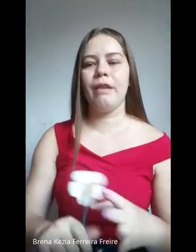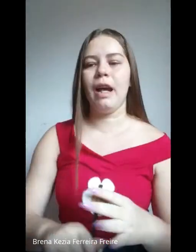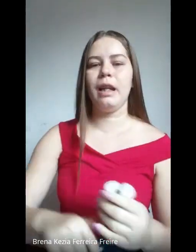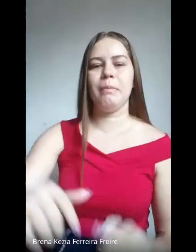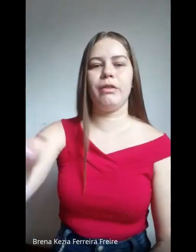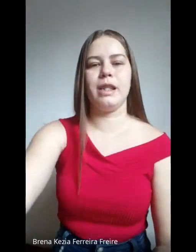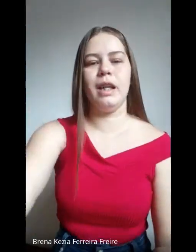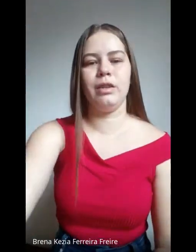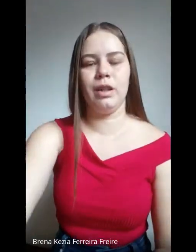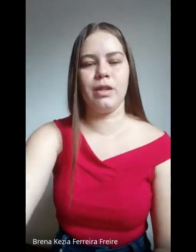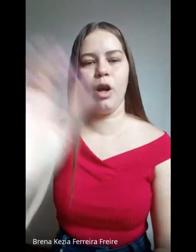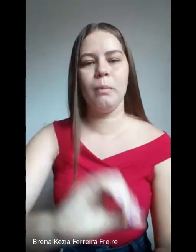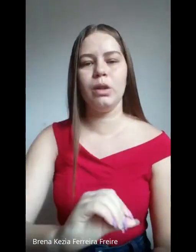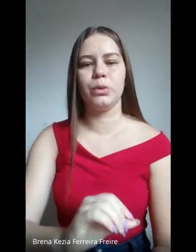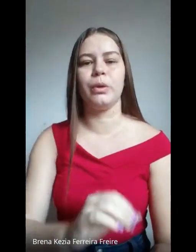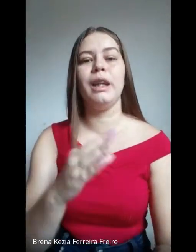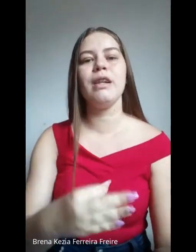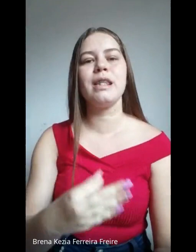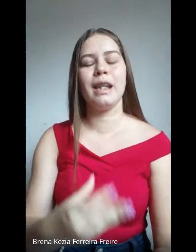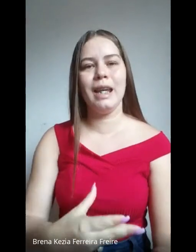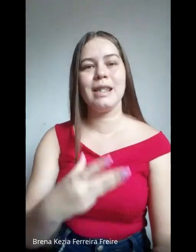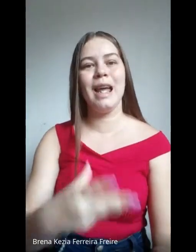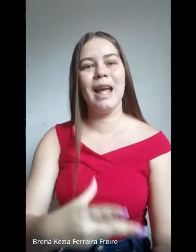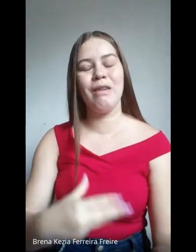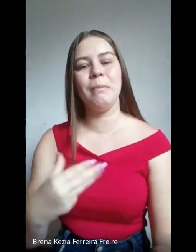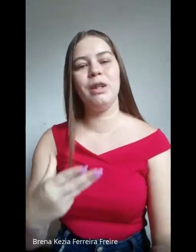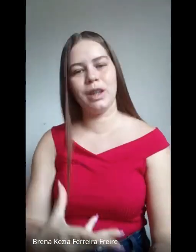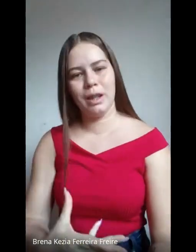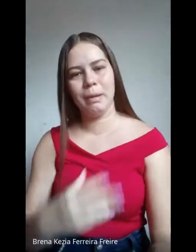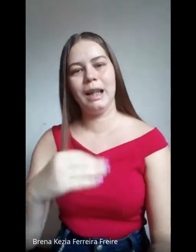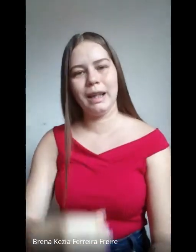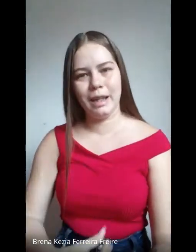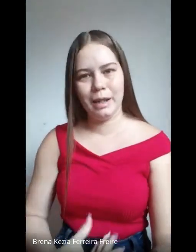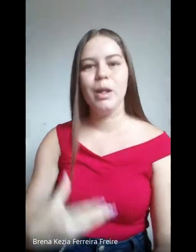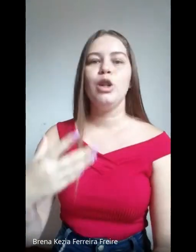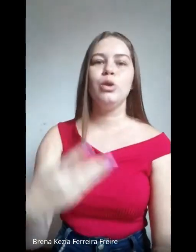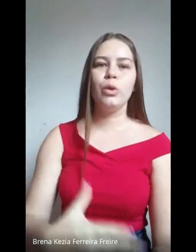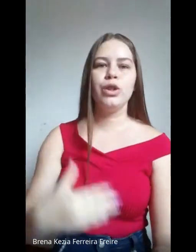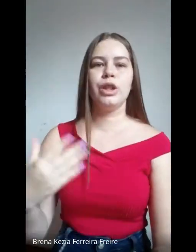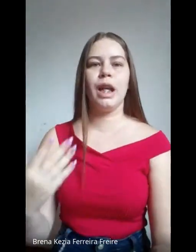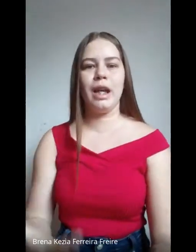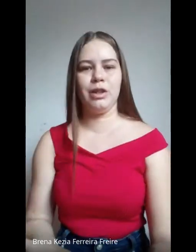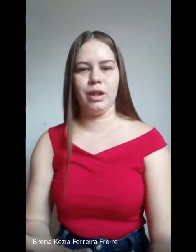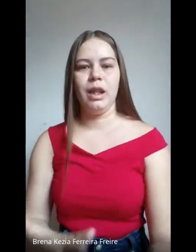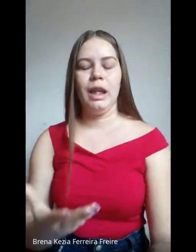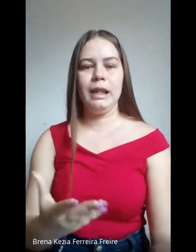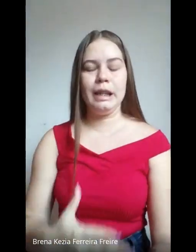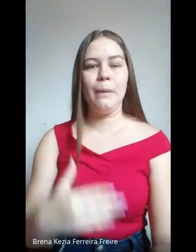pra vocês, gente, só um minuto, que vocês devem pedir pra ler no chat, entendeu? Por